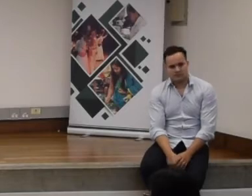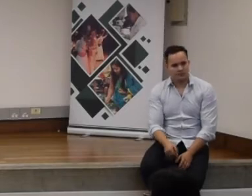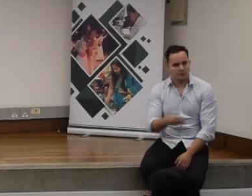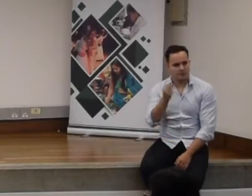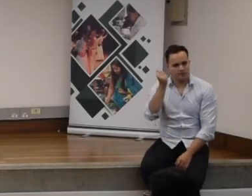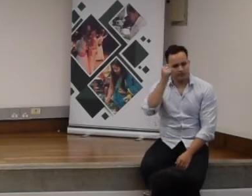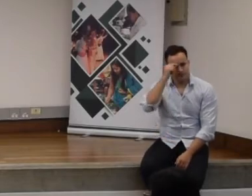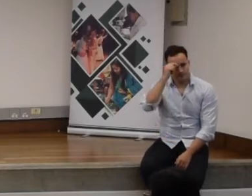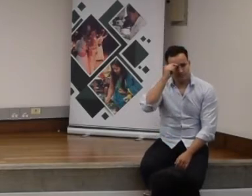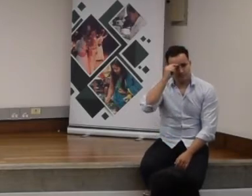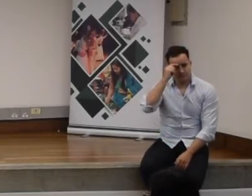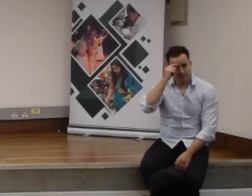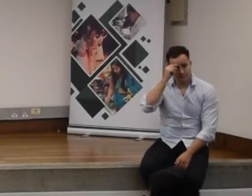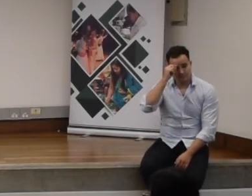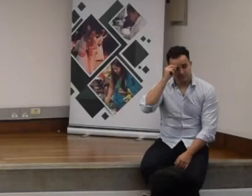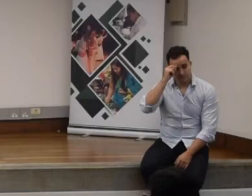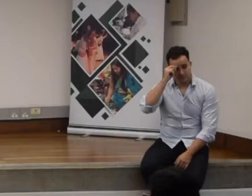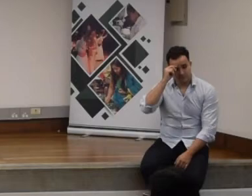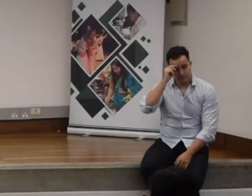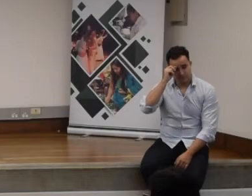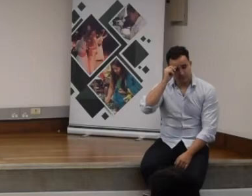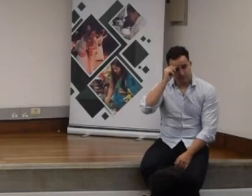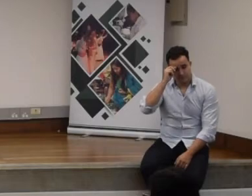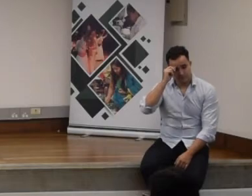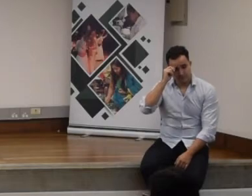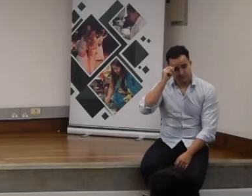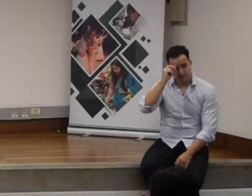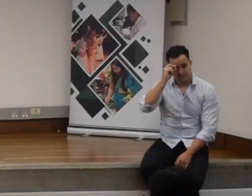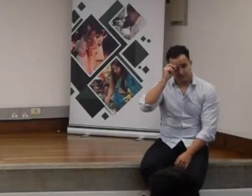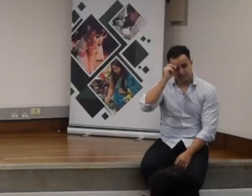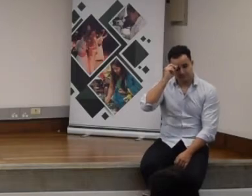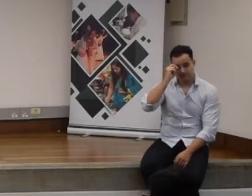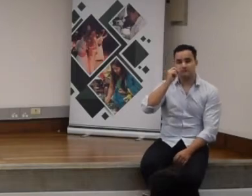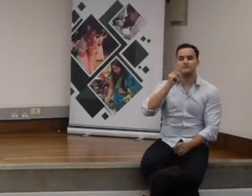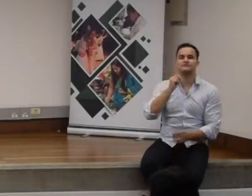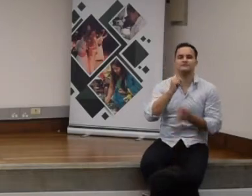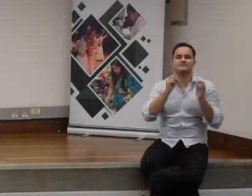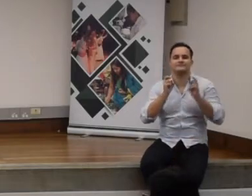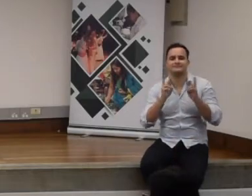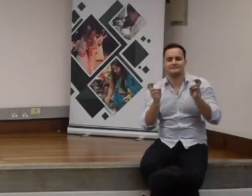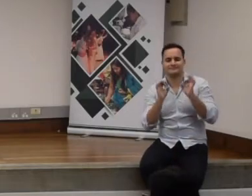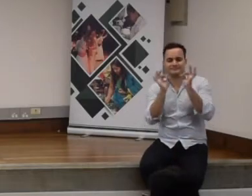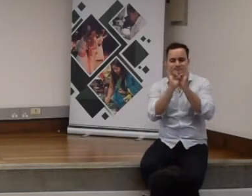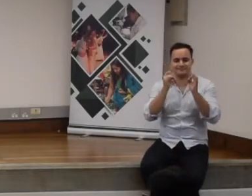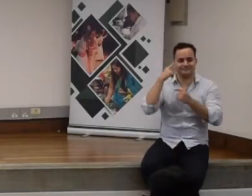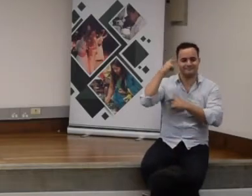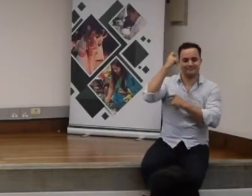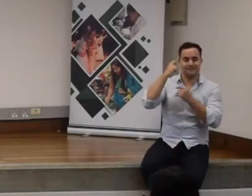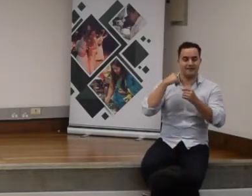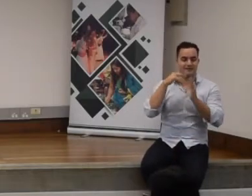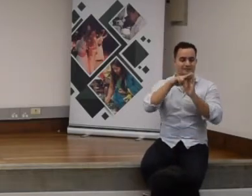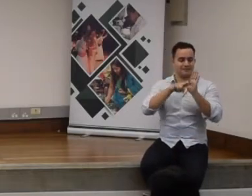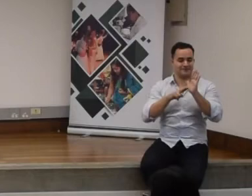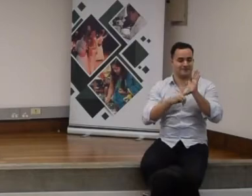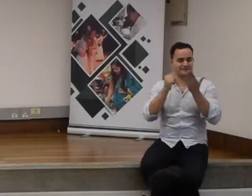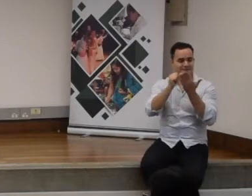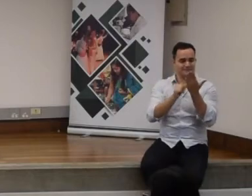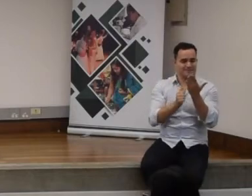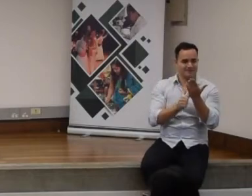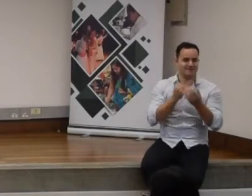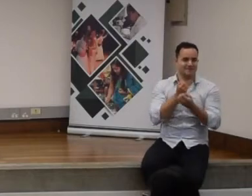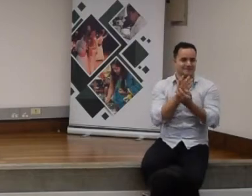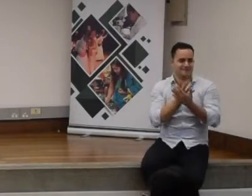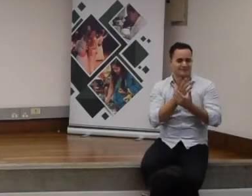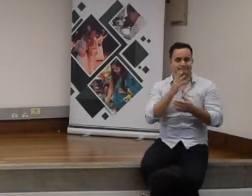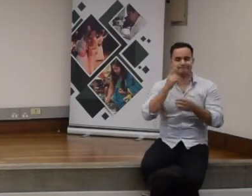en este tiempo. Presenta sus principios, los enfoques, retos, políticas, programas, la estructura, los